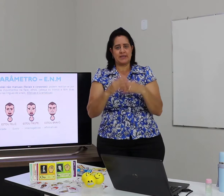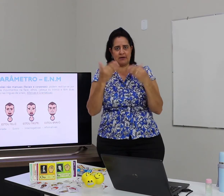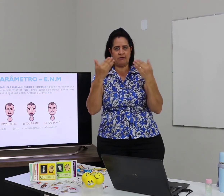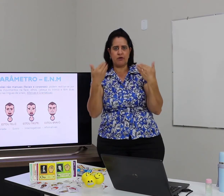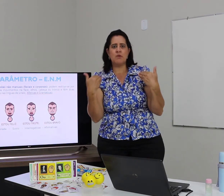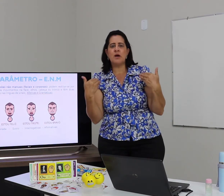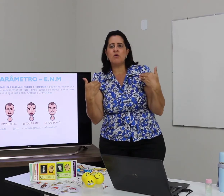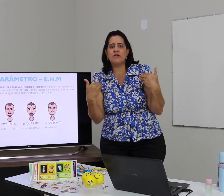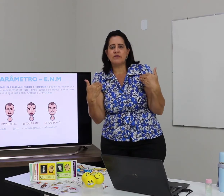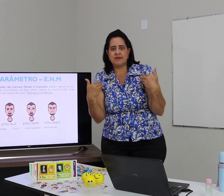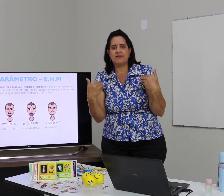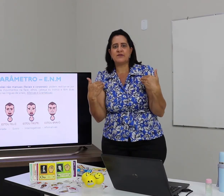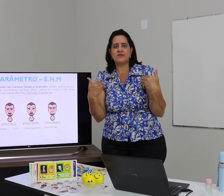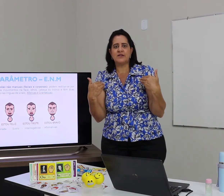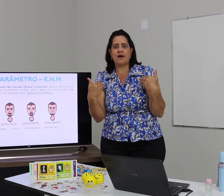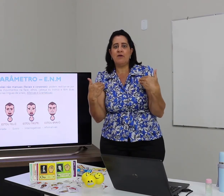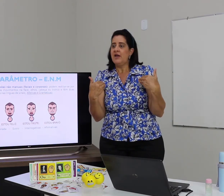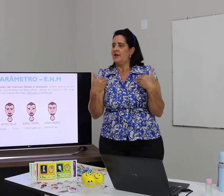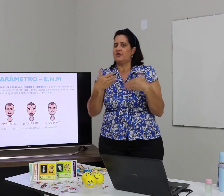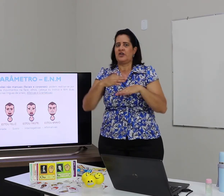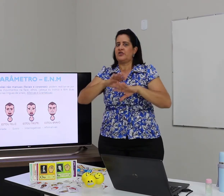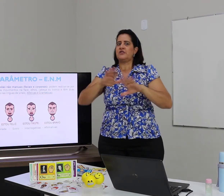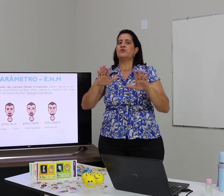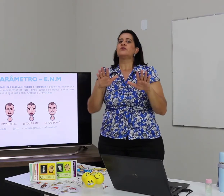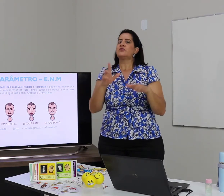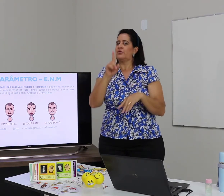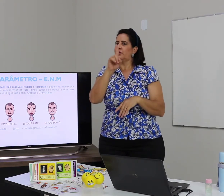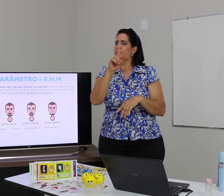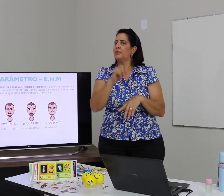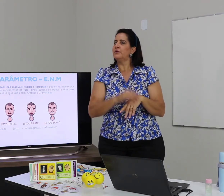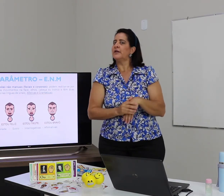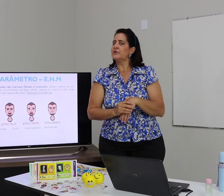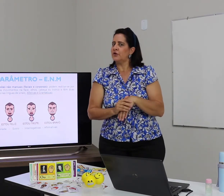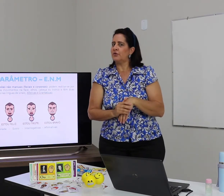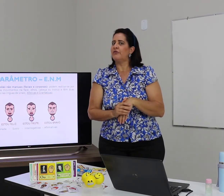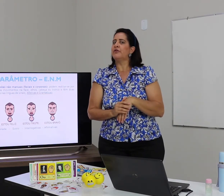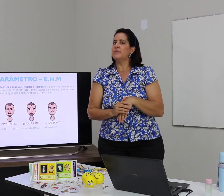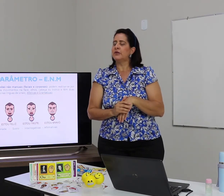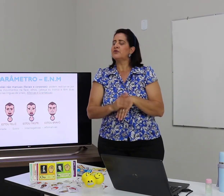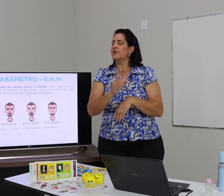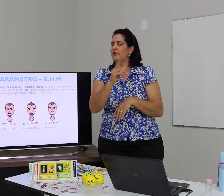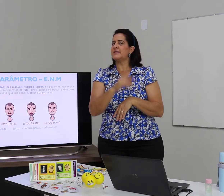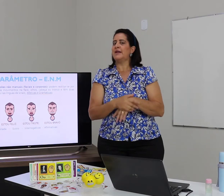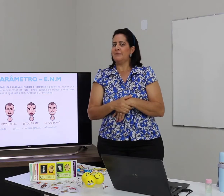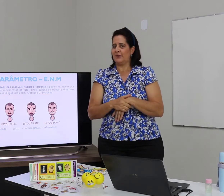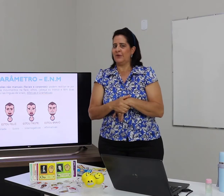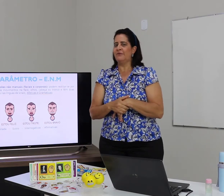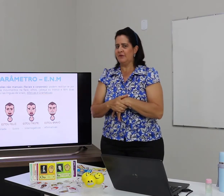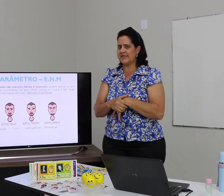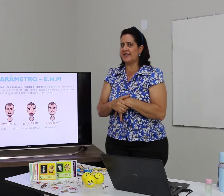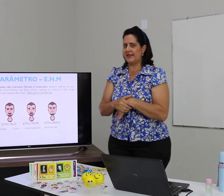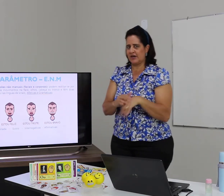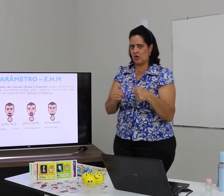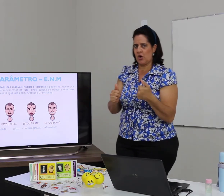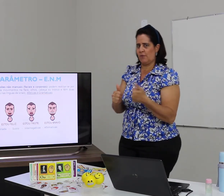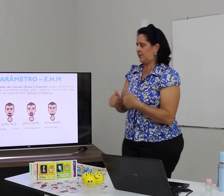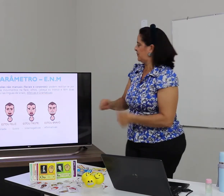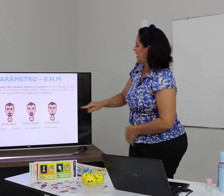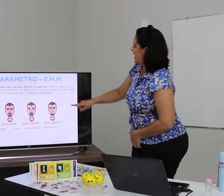a forma com que você faz o sinal já diz tudo, se eu estou te perguntando, se eu estou afirmando, se eu estou exclamando. Vamos entender como?